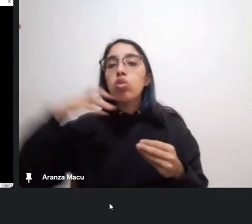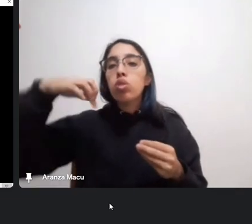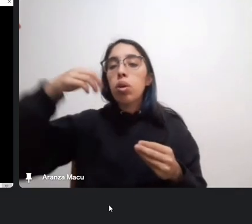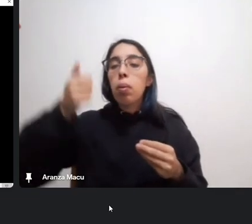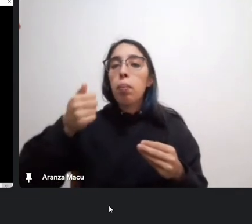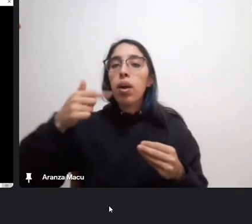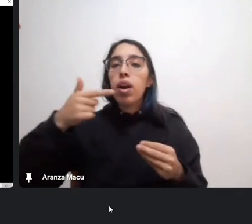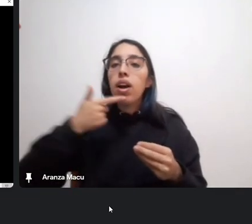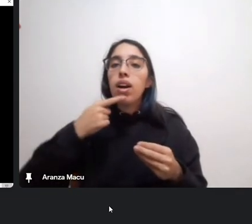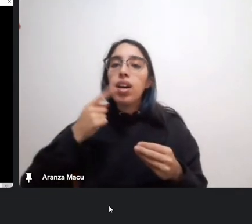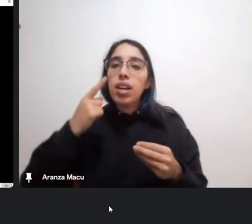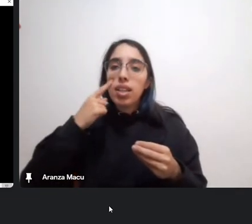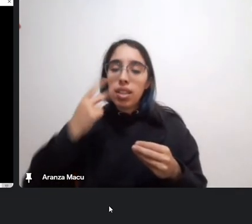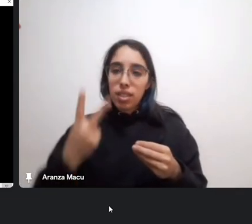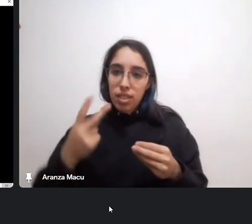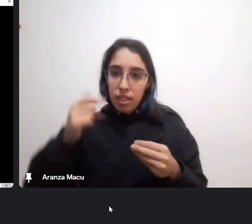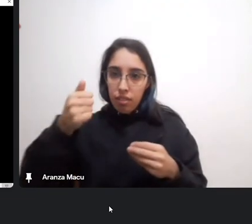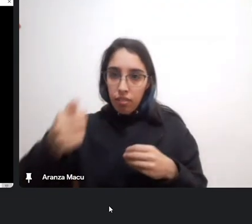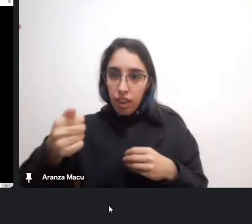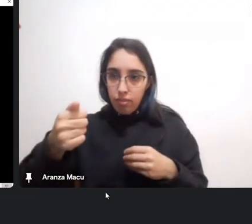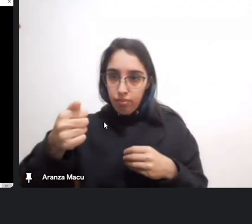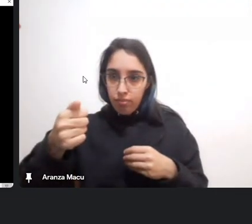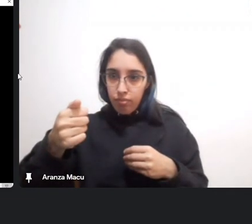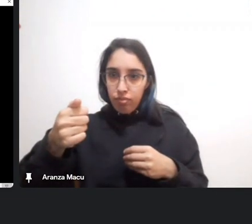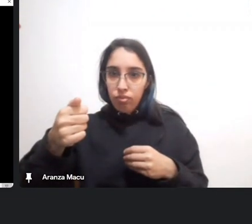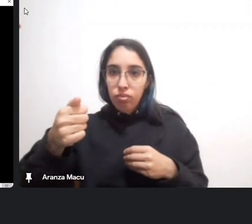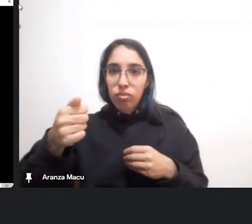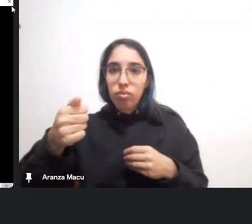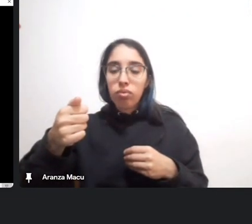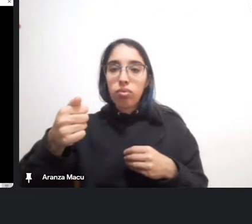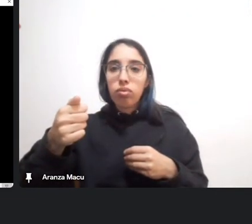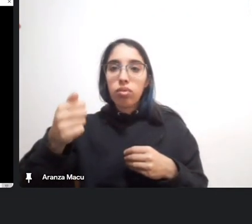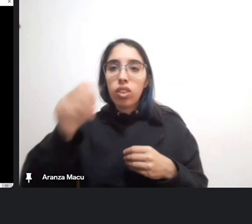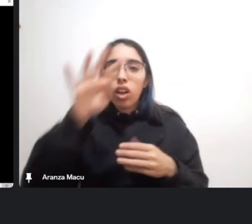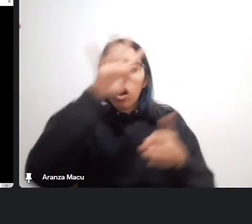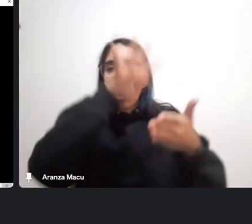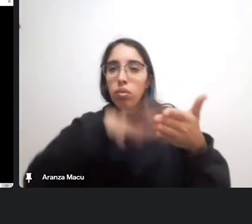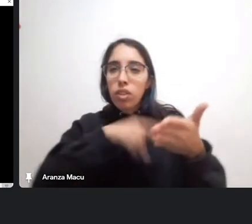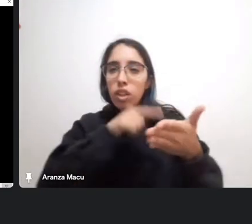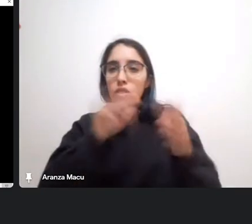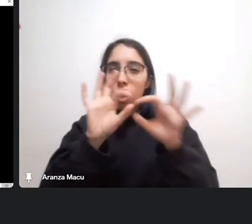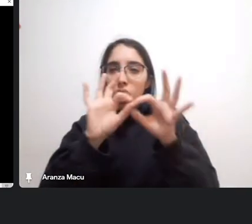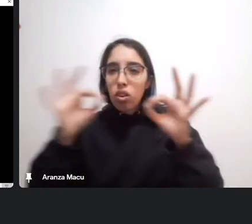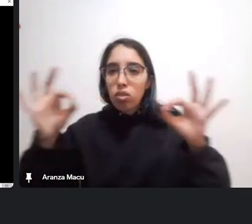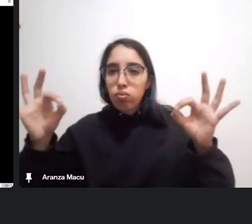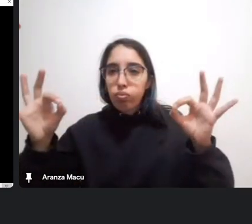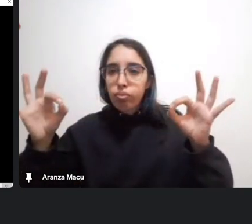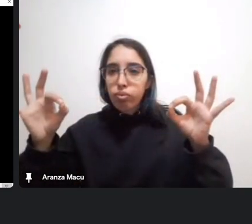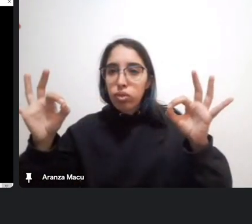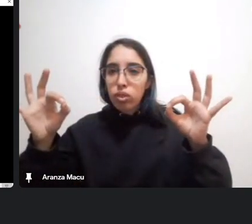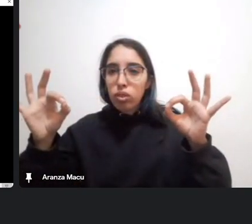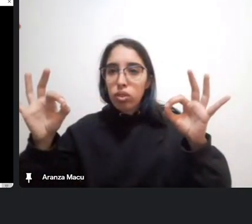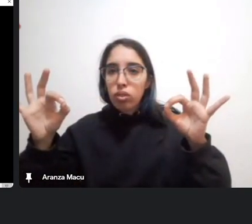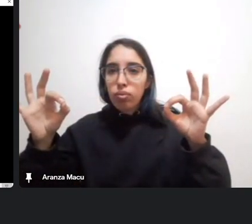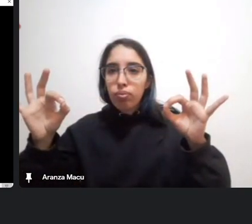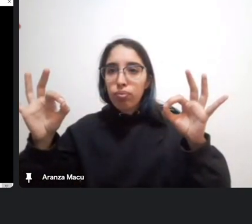cómo está en la oración. Dice, esto, ¿cómo se traduce?